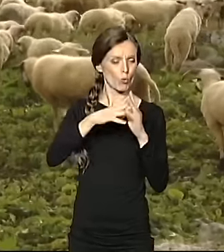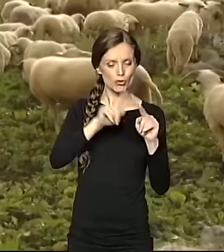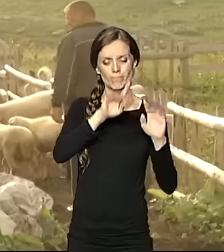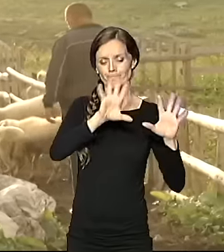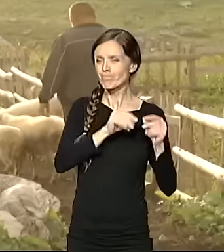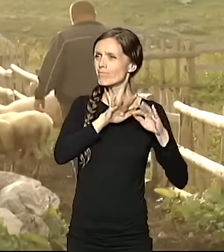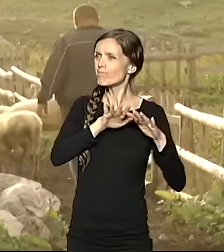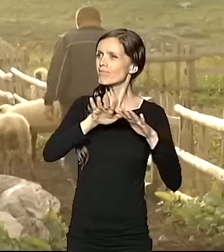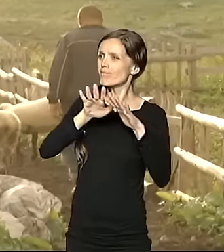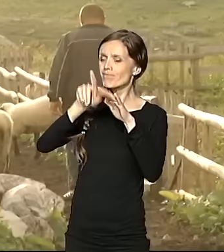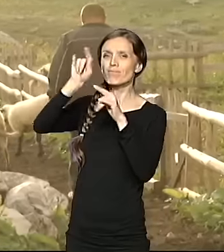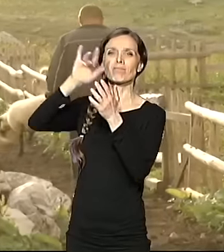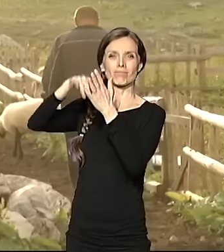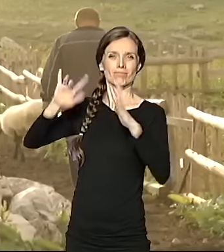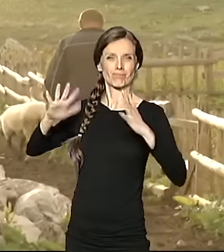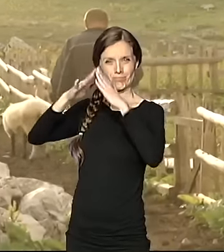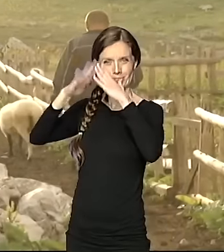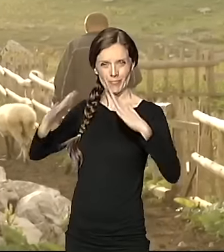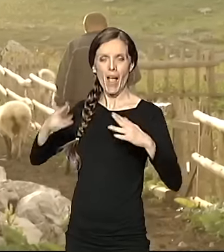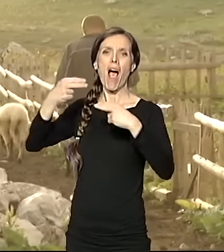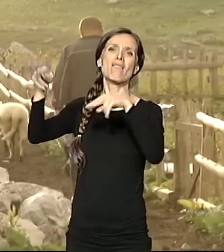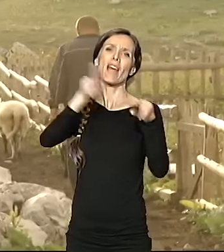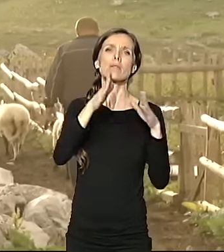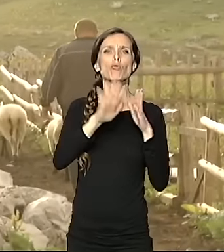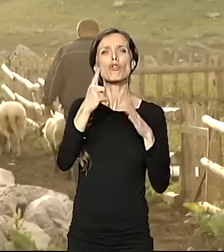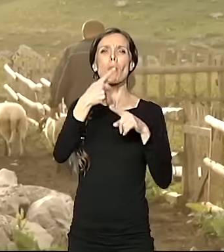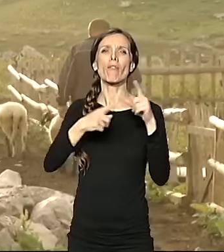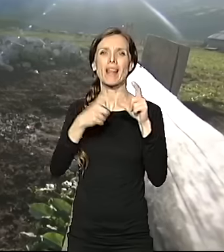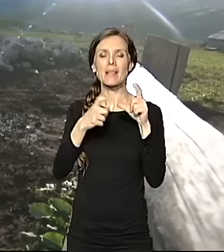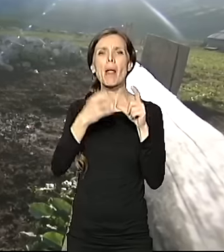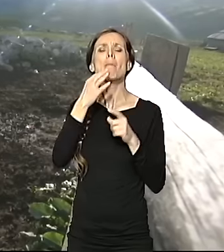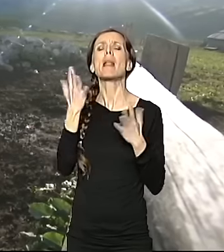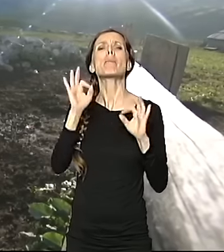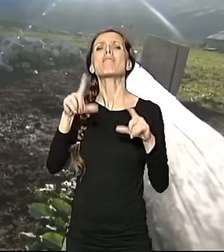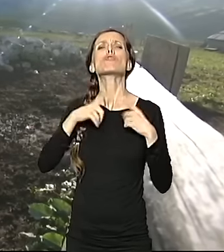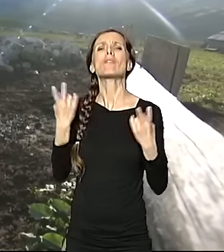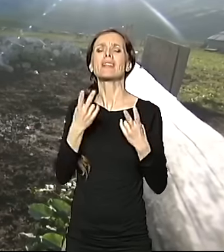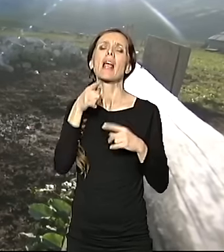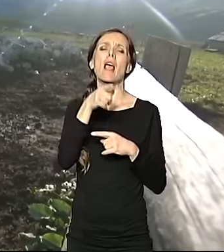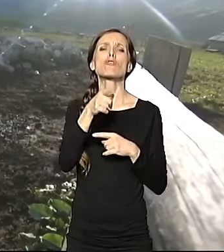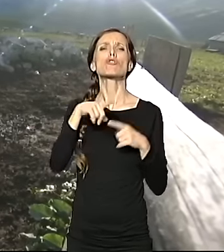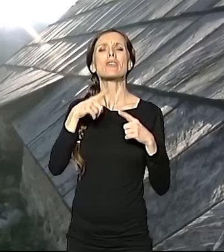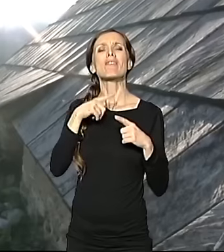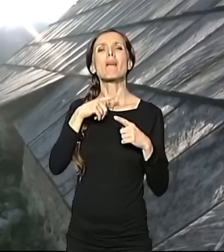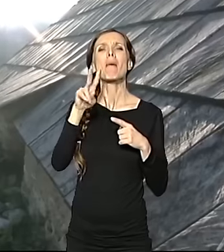polovinom septembra. Gde živite? Ovdje na katunoj, gde živite? Mi živimo u Vraćinoviće. To je opština Nikšić.